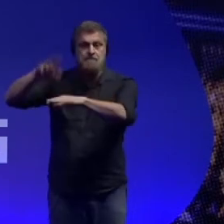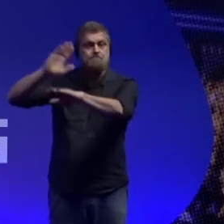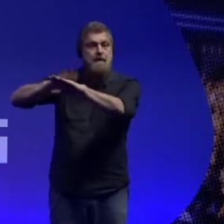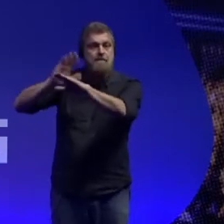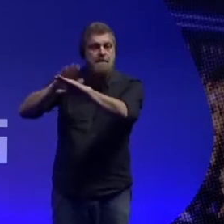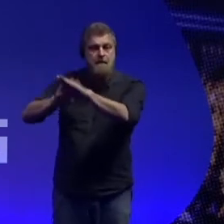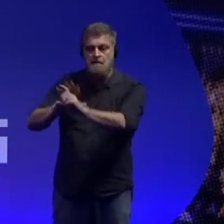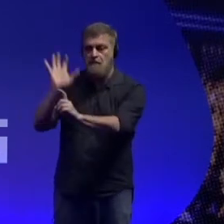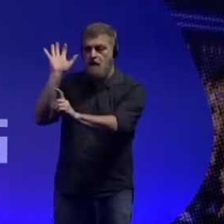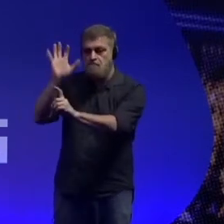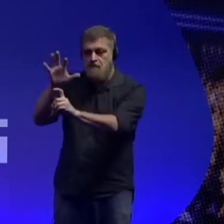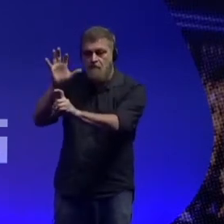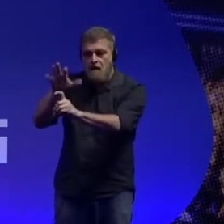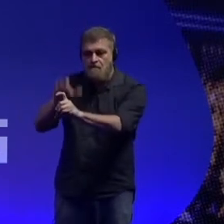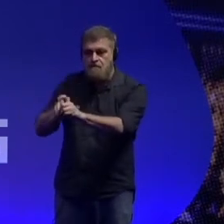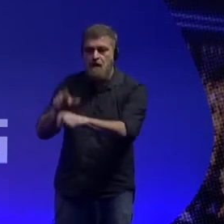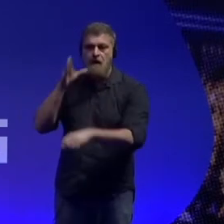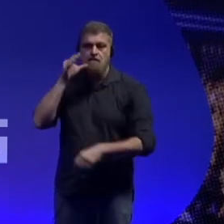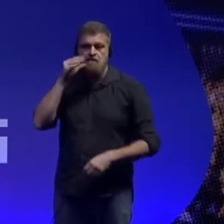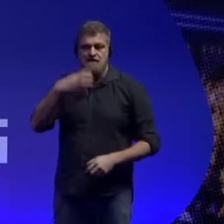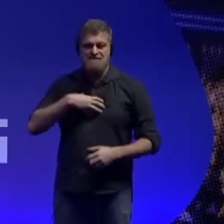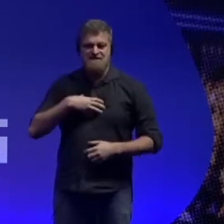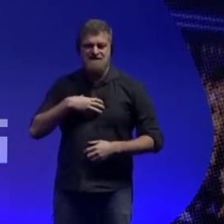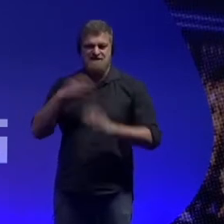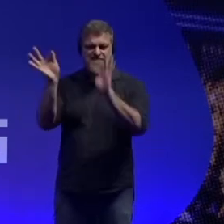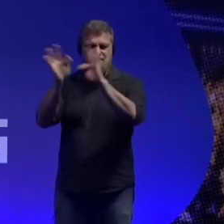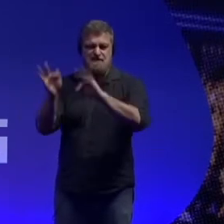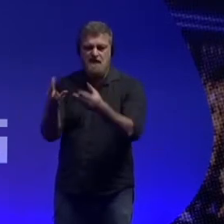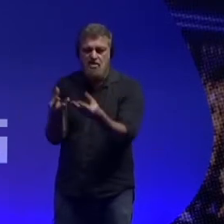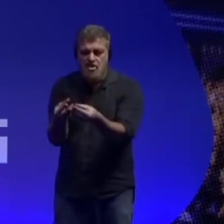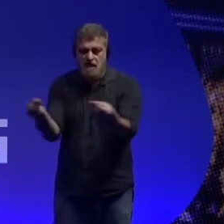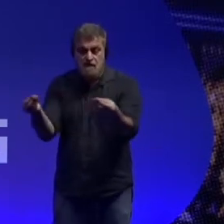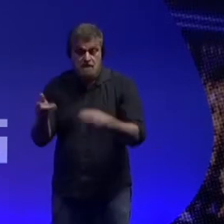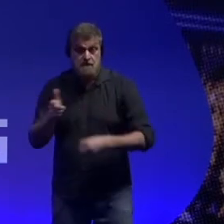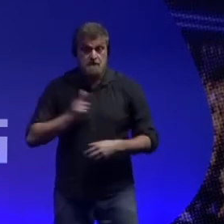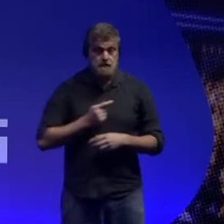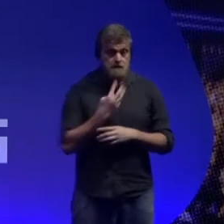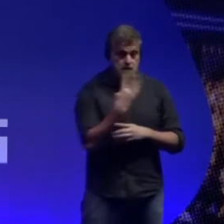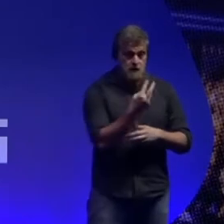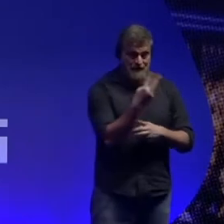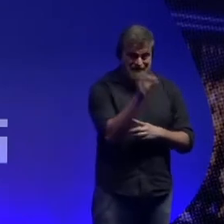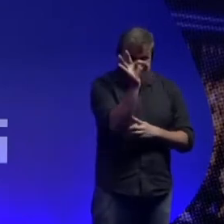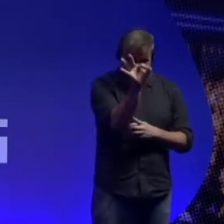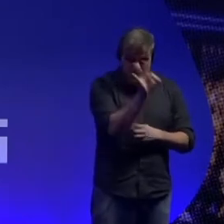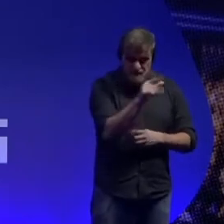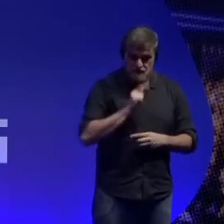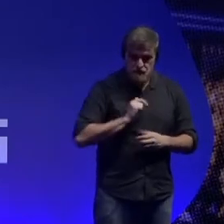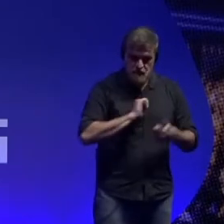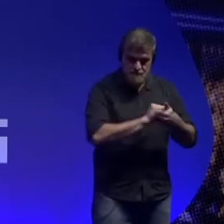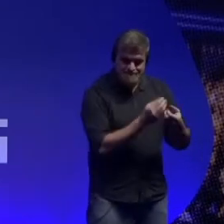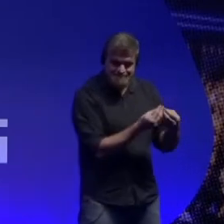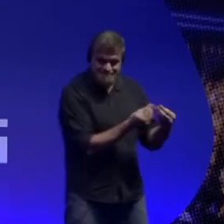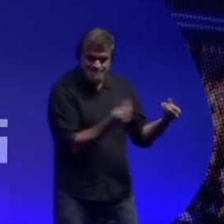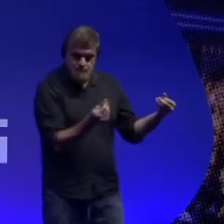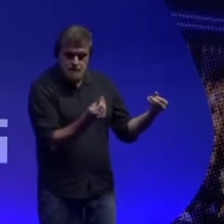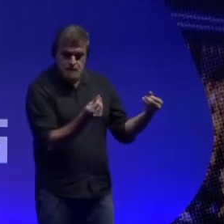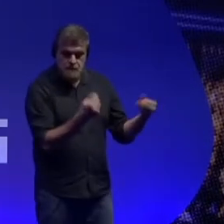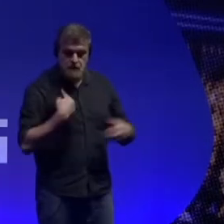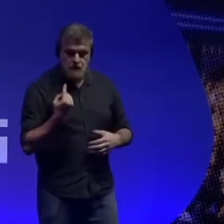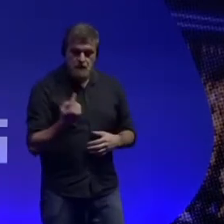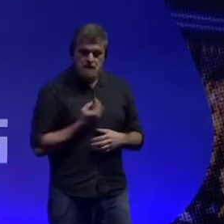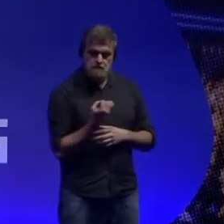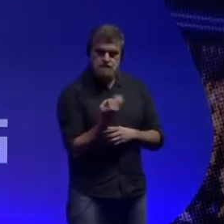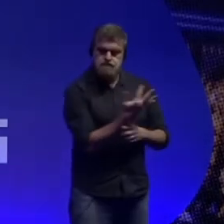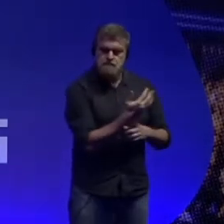quê? Mesmo dentro desse grupo de 43%, tinha também uma parte qualitativa, você começa a olhar e